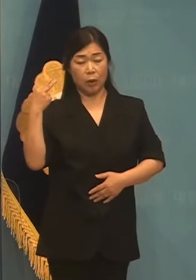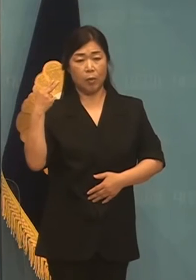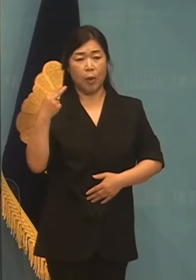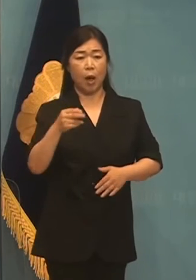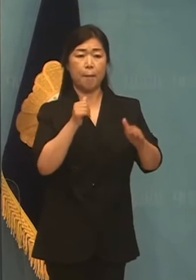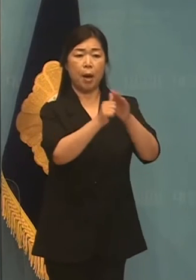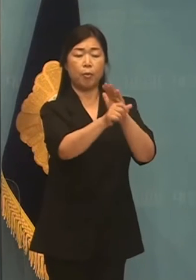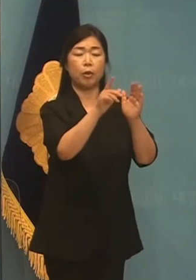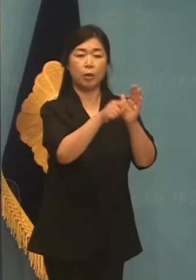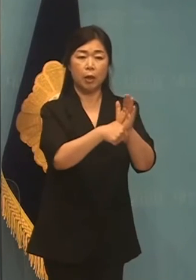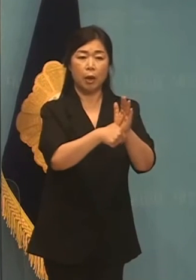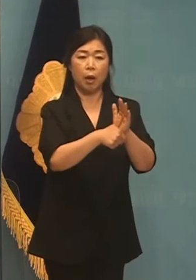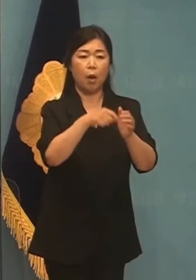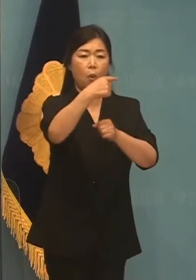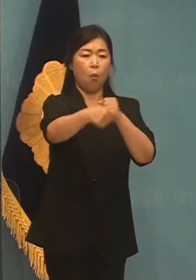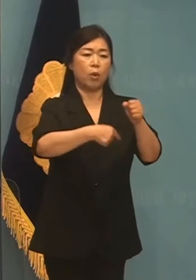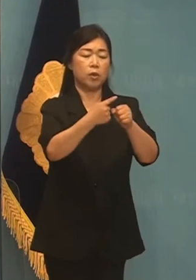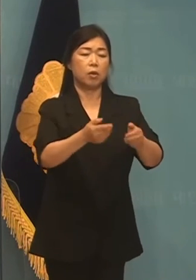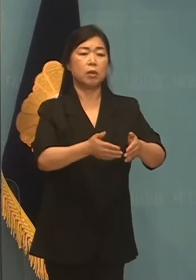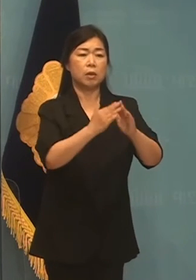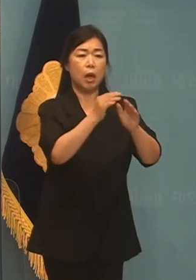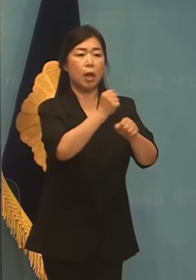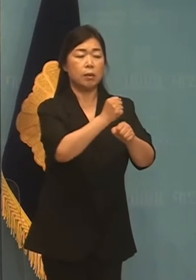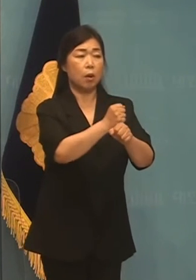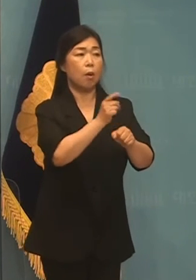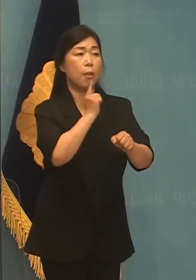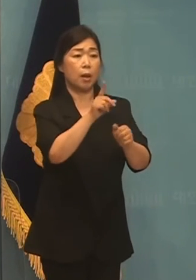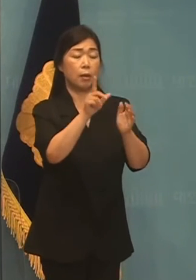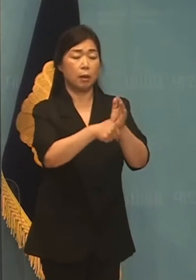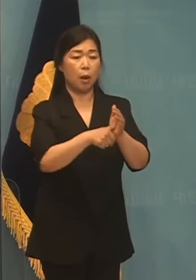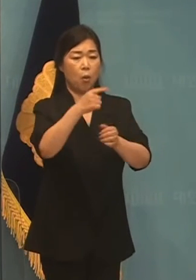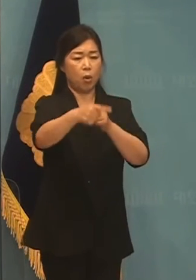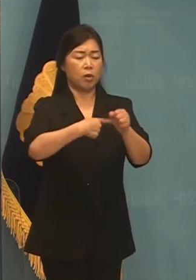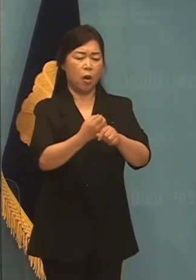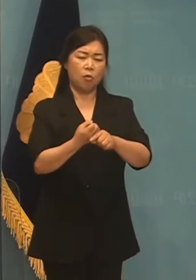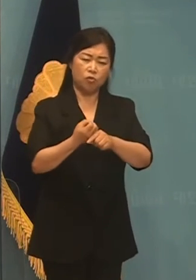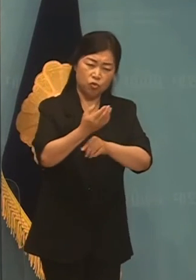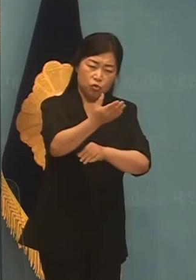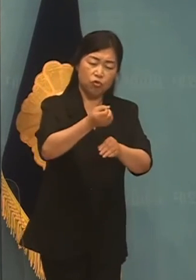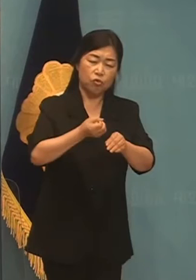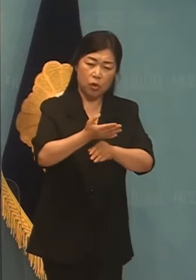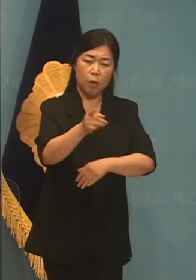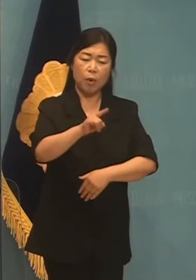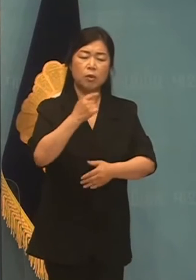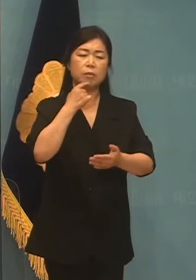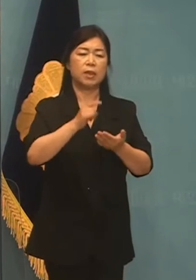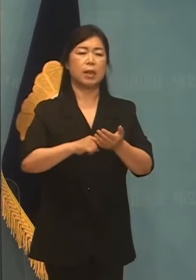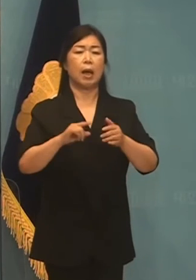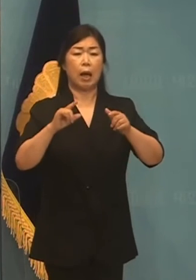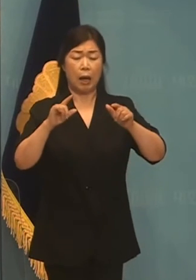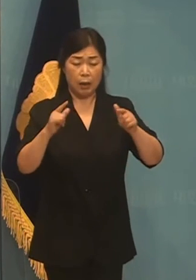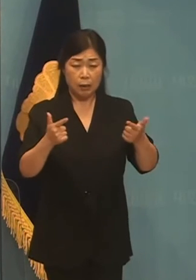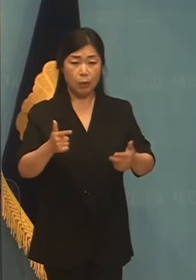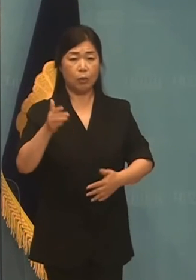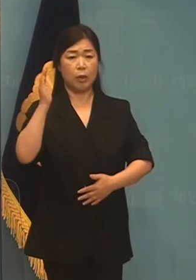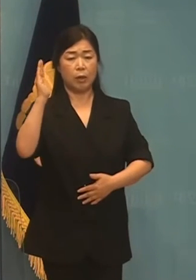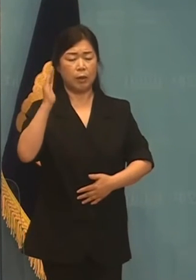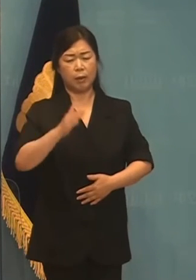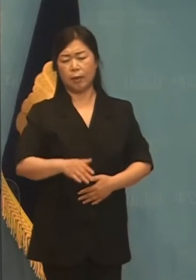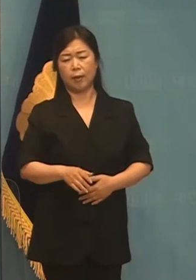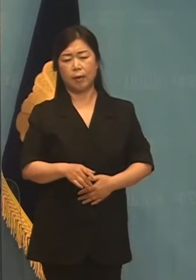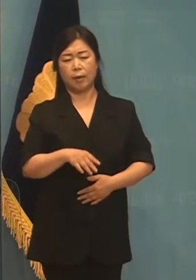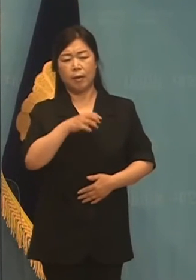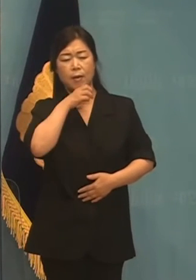방문해 원전을 짓자고 했음에도 원전 수출이 쉽지 않을 것이라며